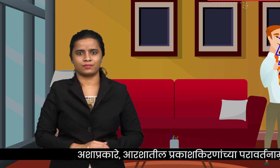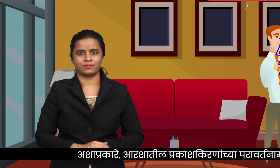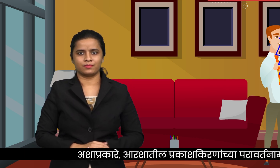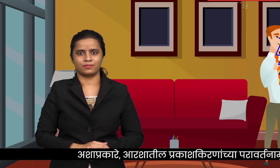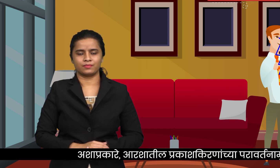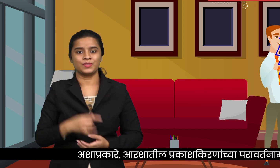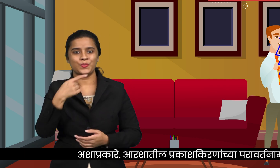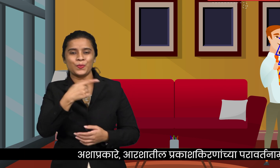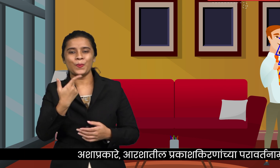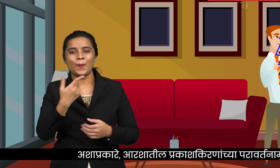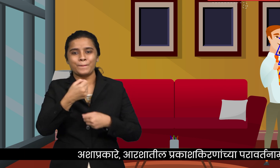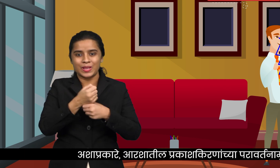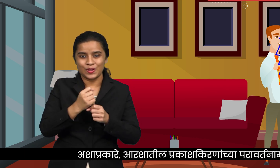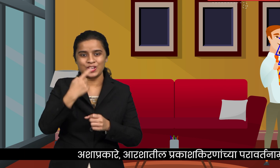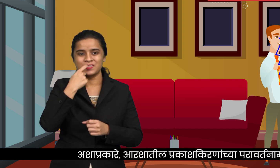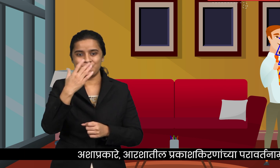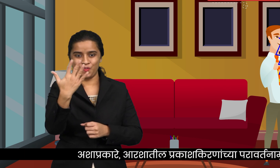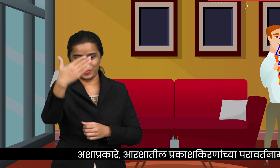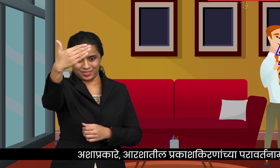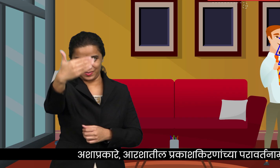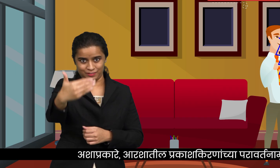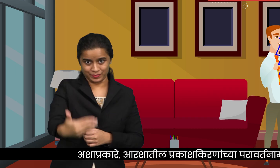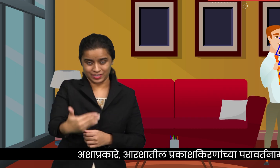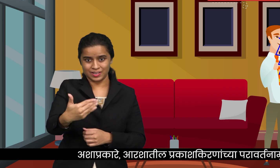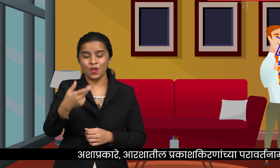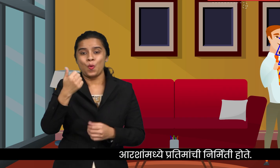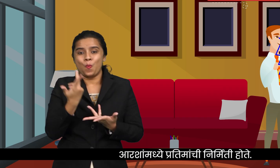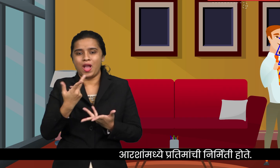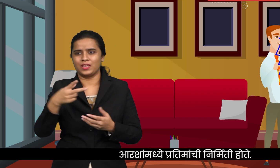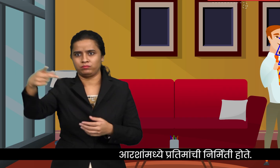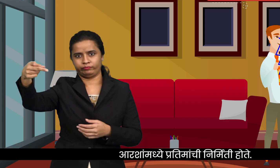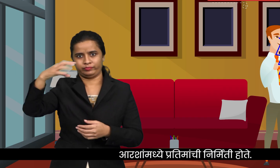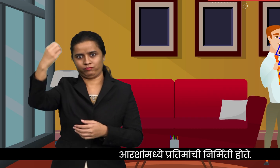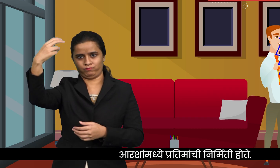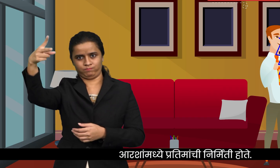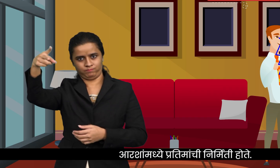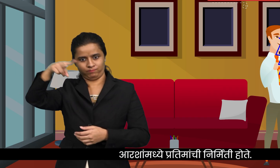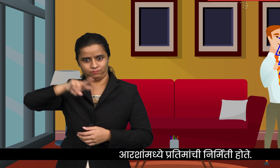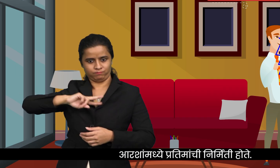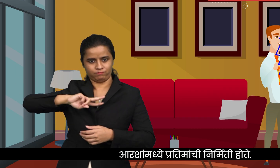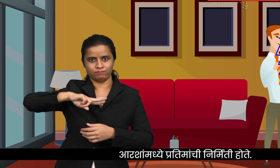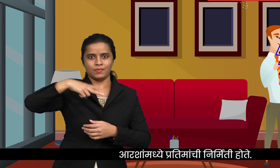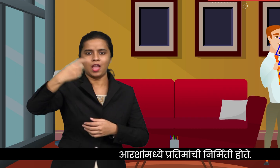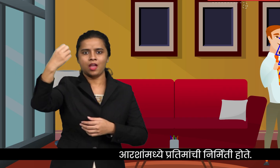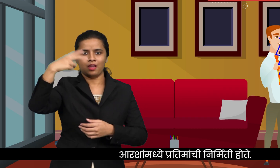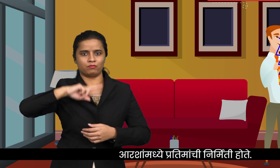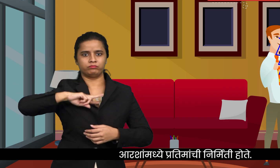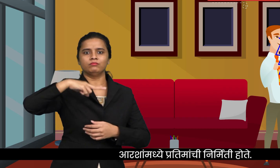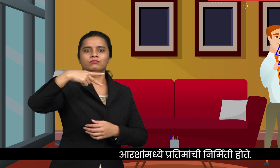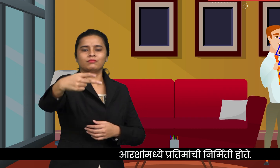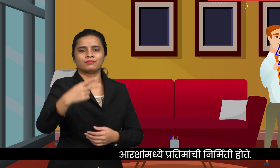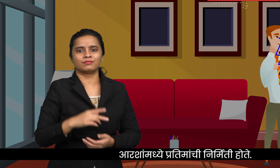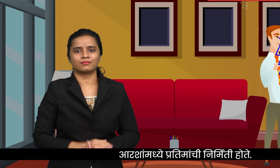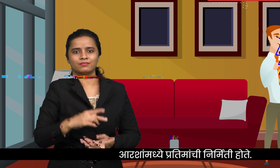अशा प्रकारे आरशातील प्रकाश किरणाच्या परावर्तनामुळे आरशांमध्ये प्रतिमांची निर्मिती होते.